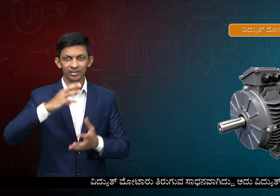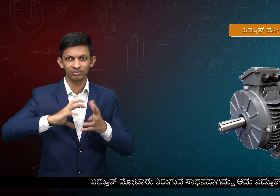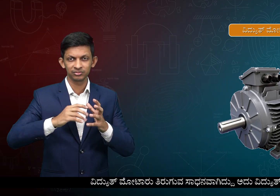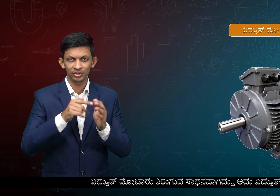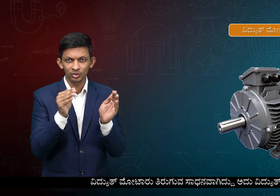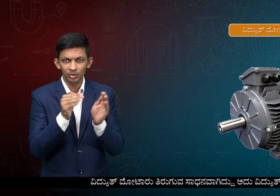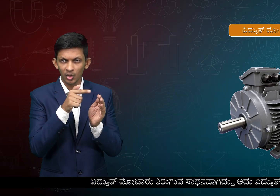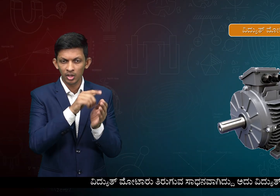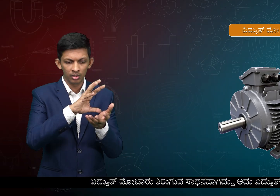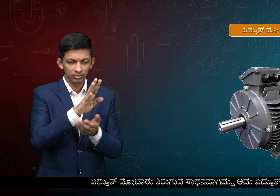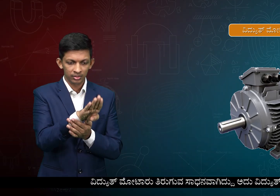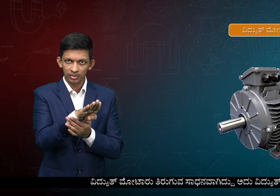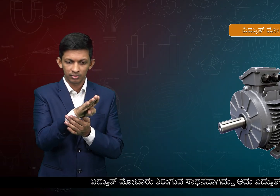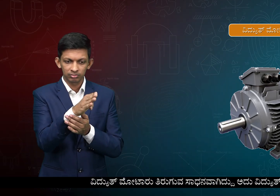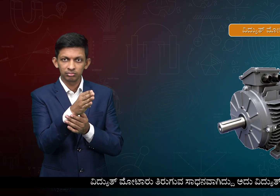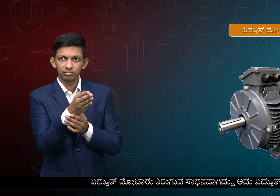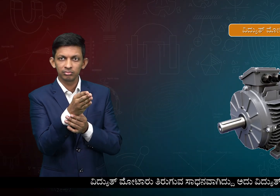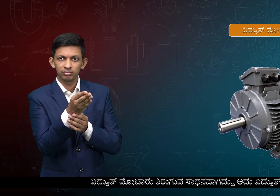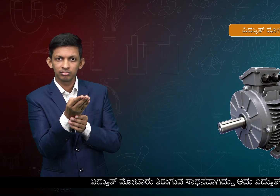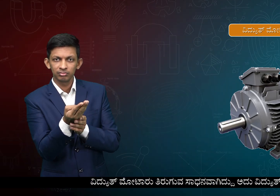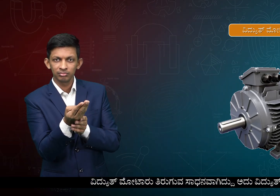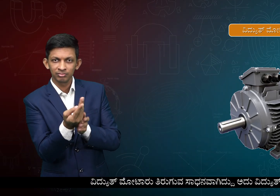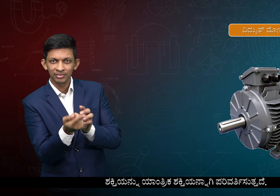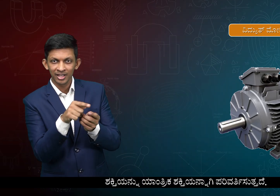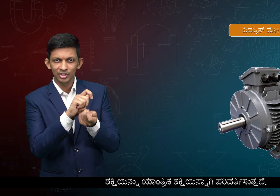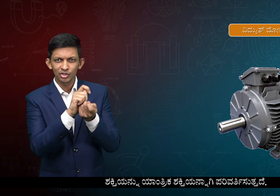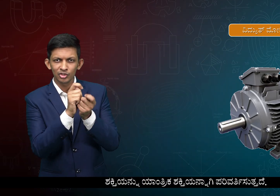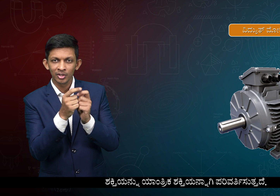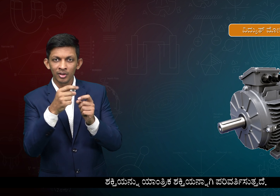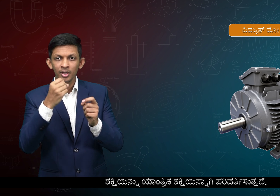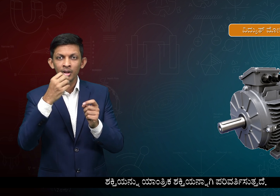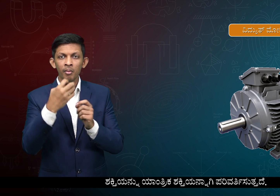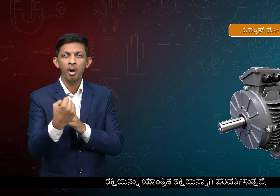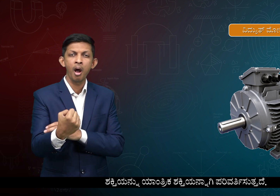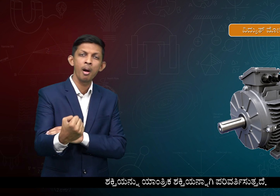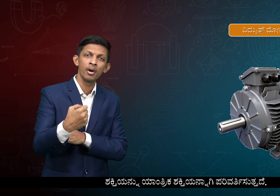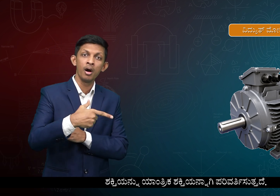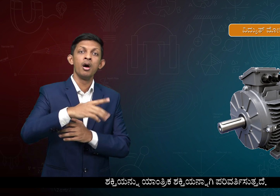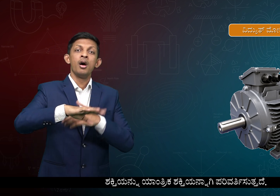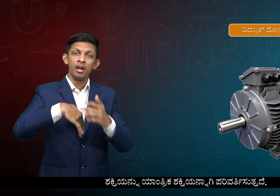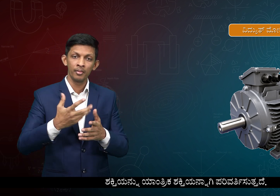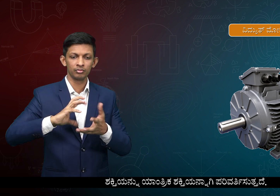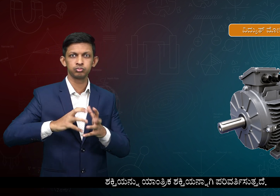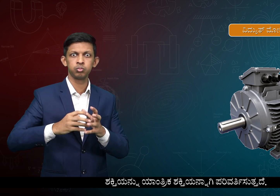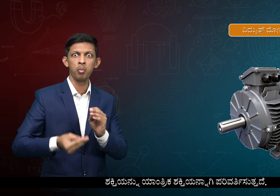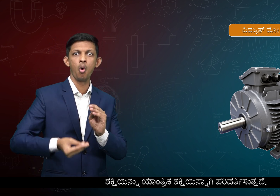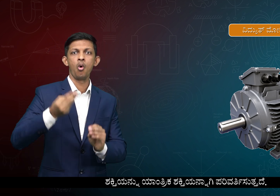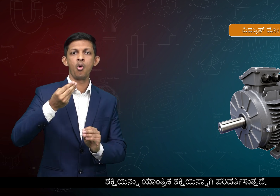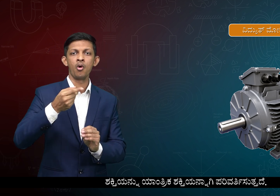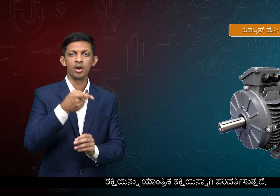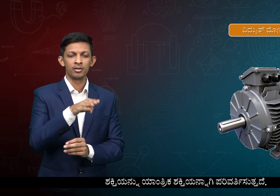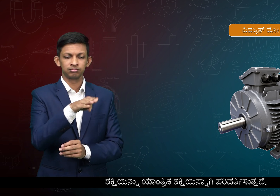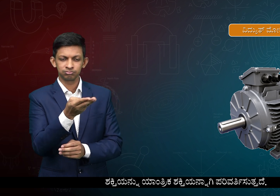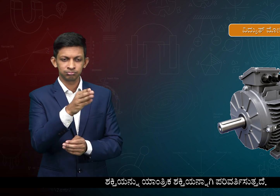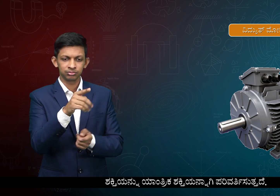ವಿದ್ಯುತ್ ಮೋಟಾರು ತಿರುಗುವ ಸಾಧನವಾಗಿದ್ದು ಅದು ವಿದ್ಯುತ್ ಶಕ್ತಿಯನ್ನು ಯಾಂತ್ರಿಕ ಶಕ್ತಿಯನ್ನಾಗಿ ಪರಿವರ್ತಿಸುತ್ತದೆ.